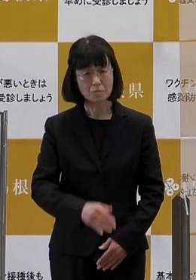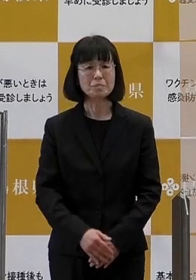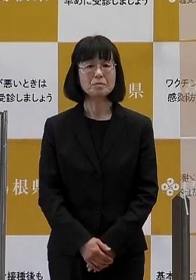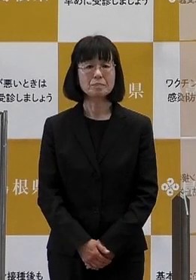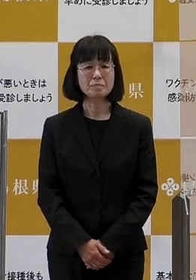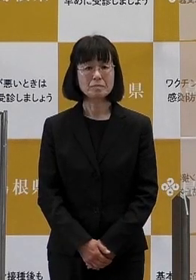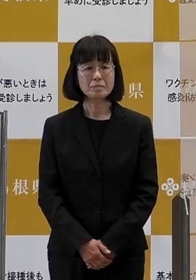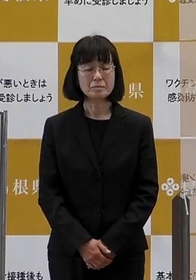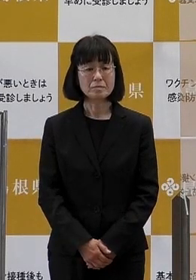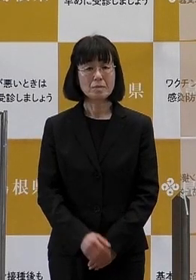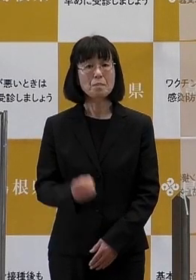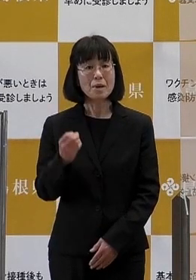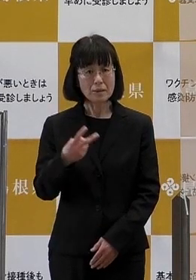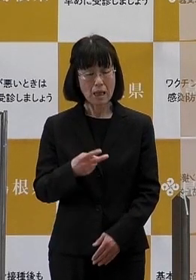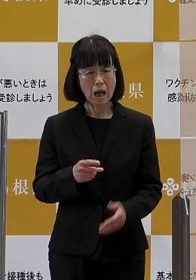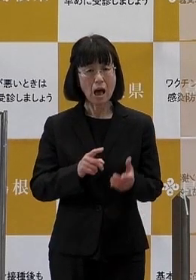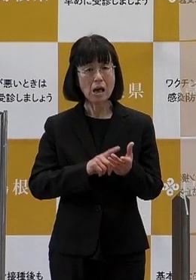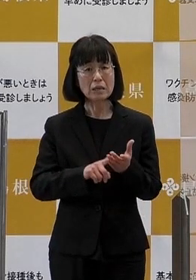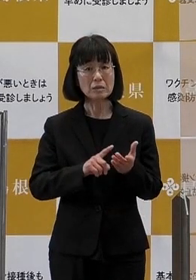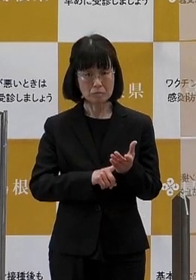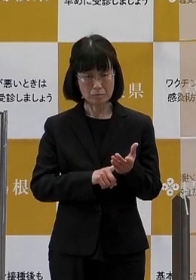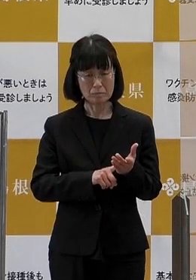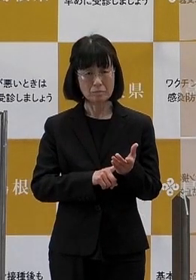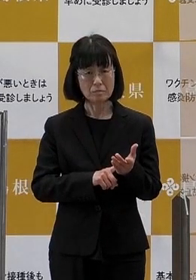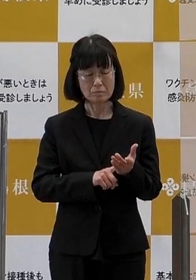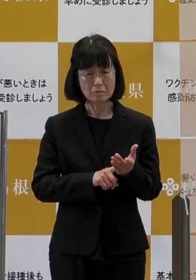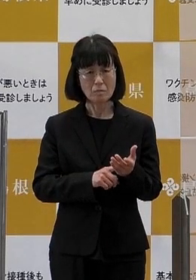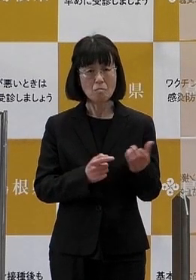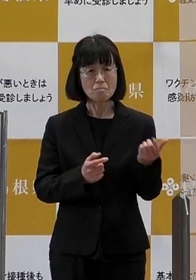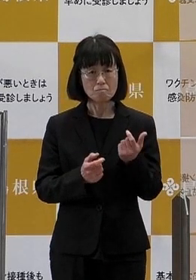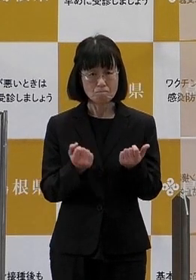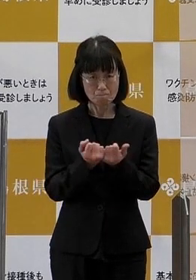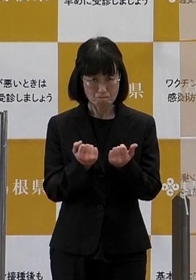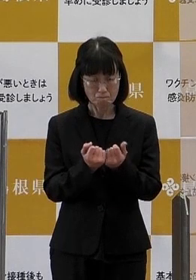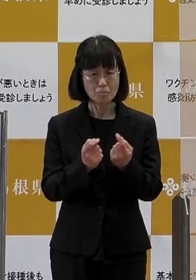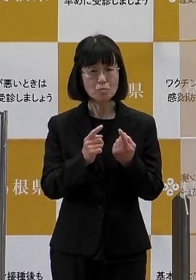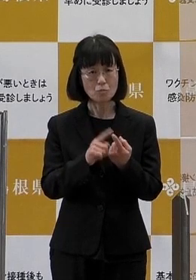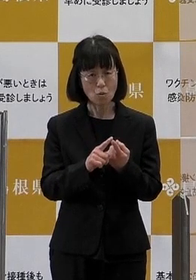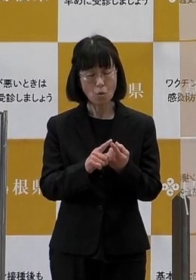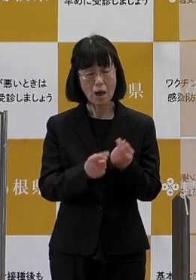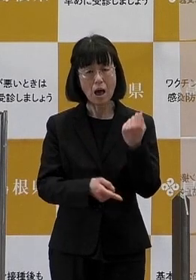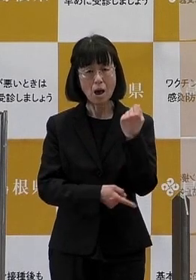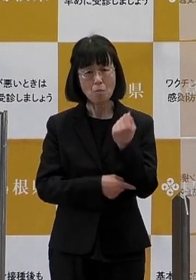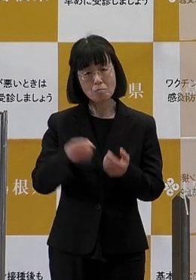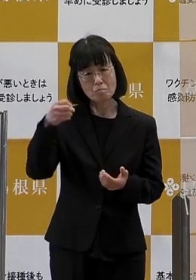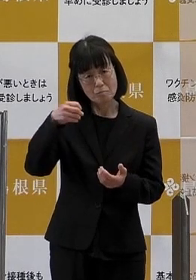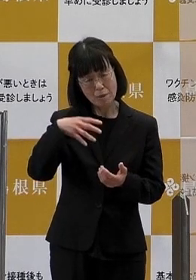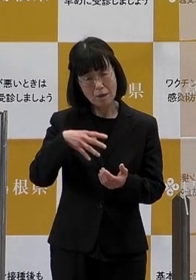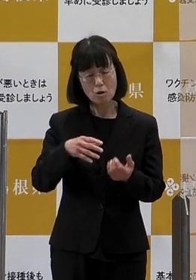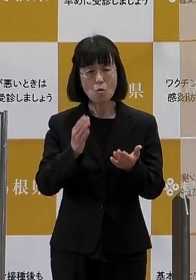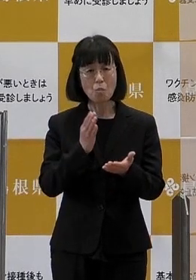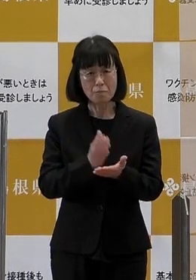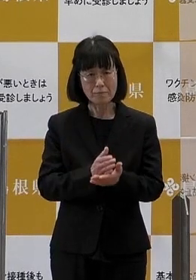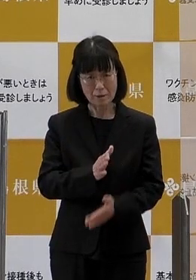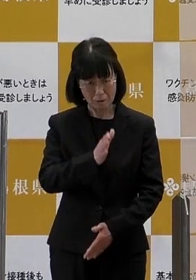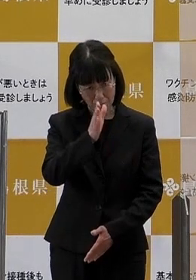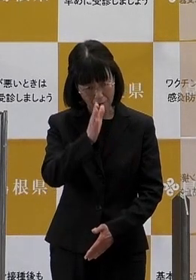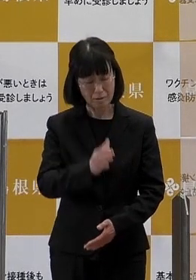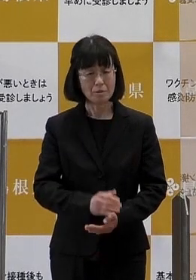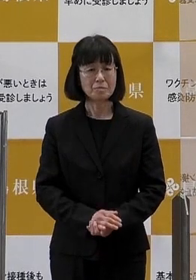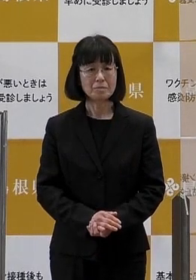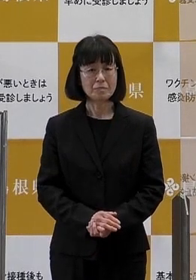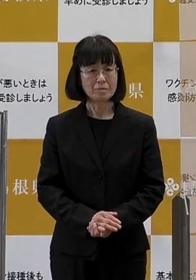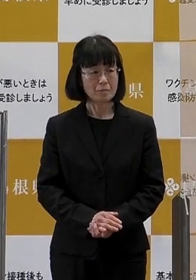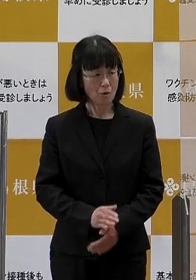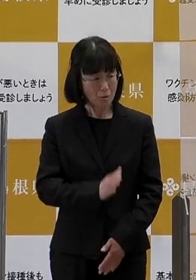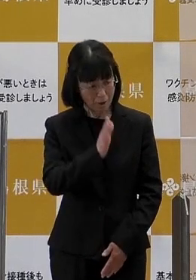。また携帯電話につきましてはマナーモードもしくは電源をお切りいただきますようご協力をお願いいたします。それでは知